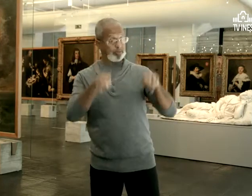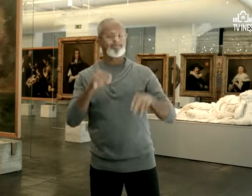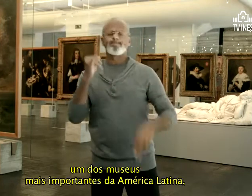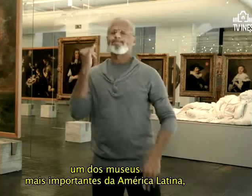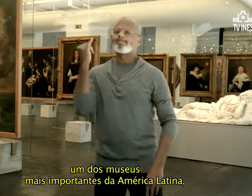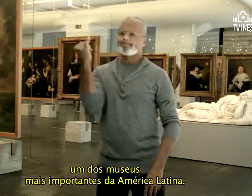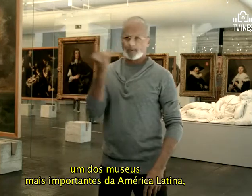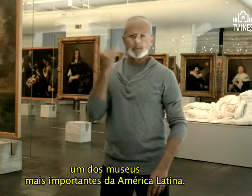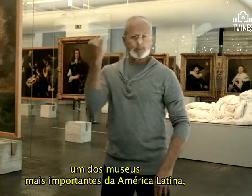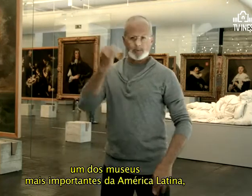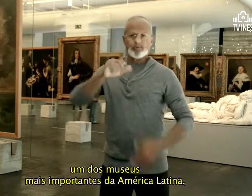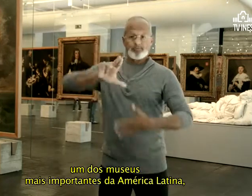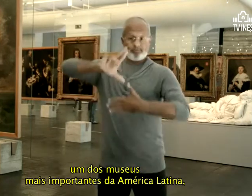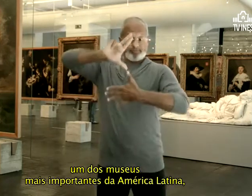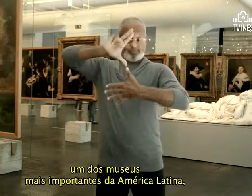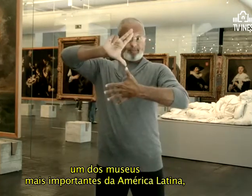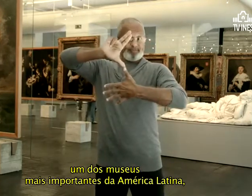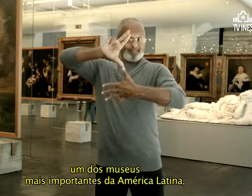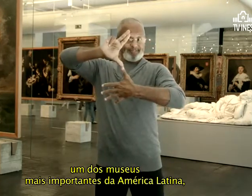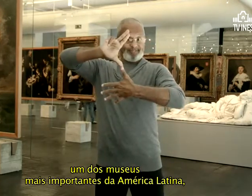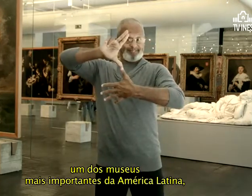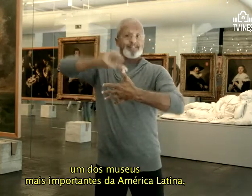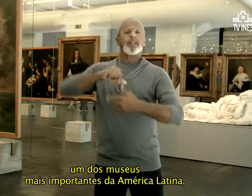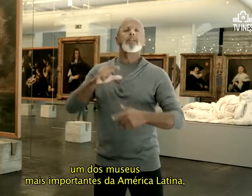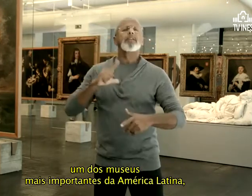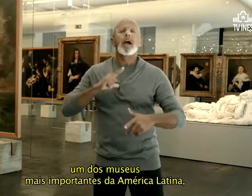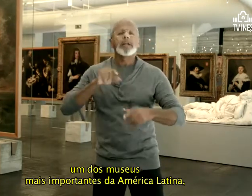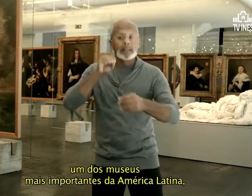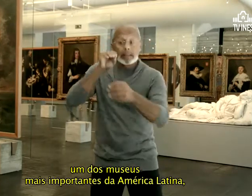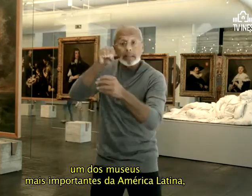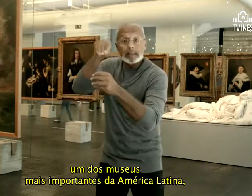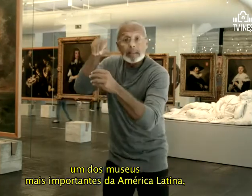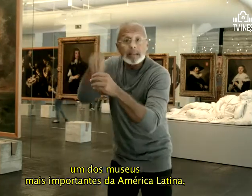Um dos museus mais importantes da América Latina.